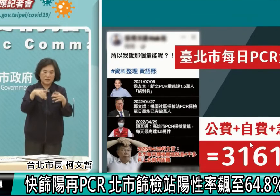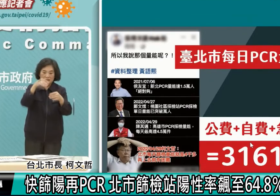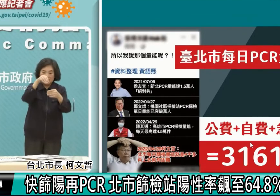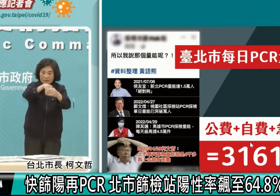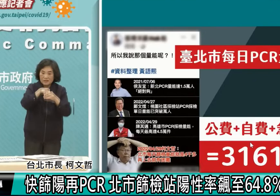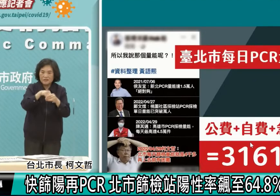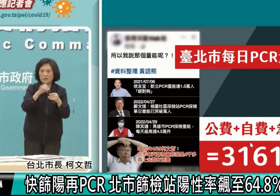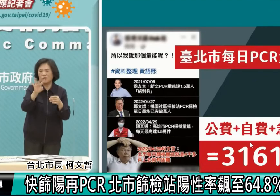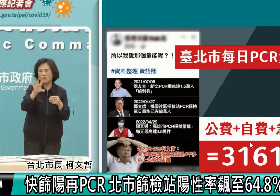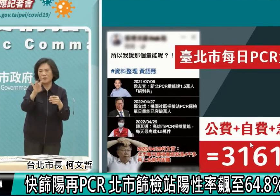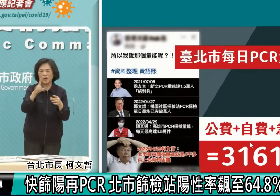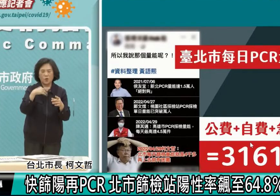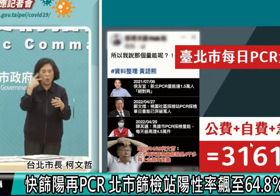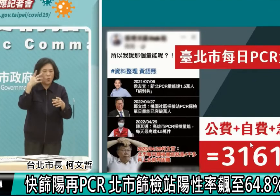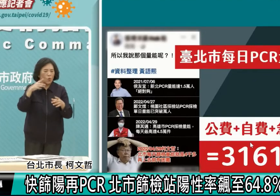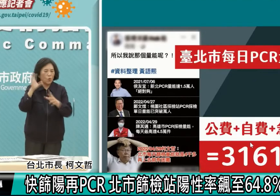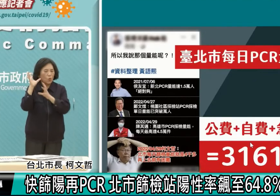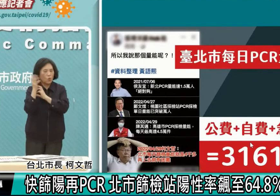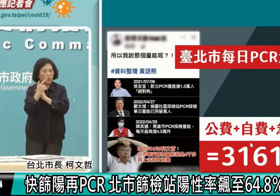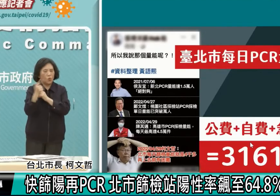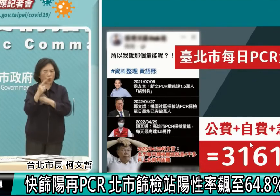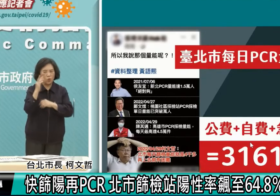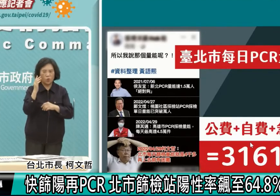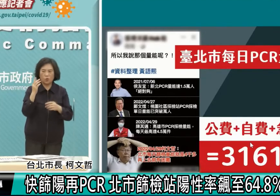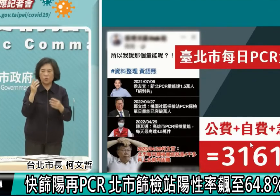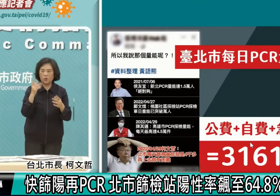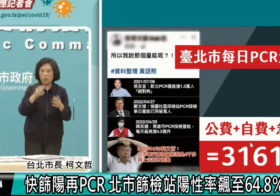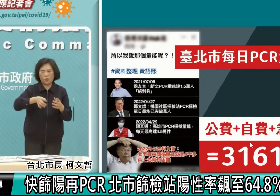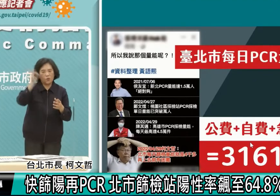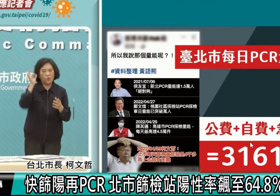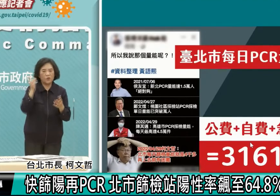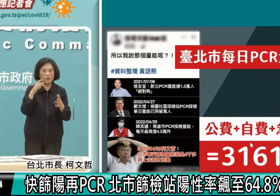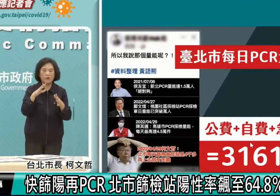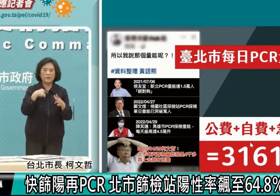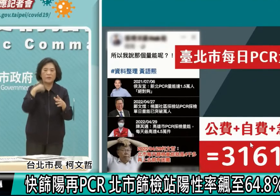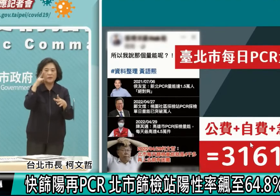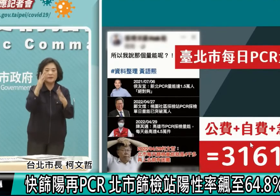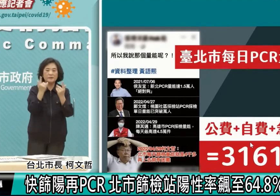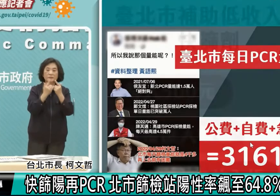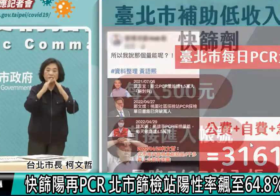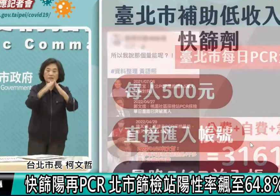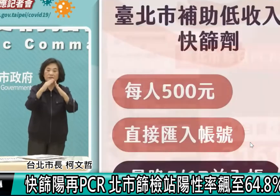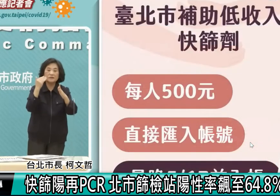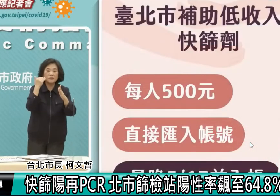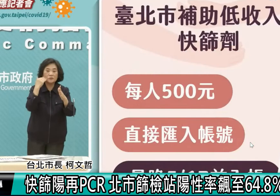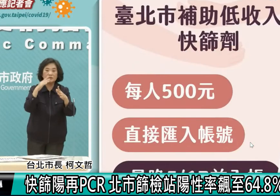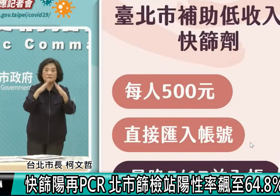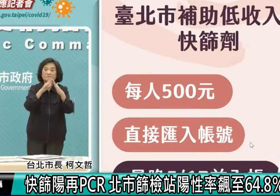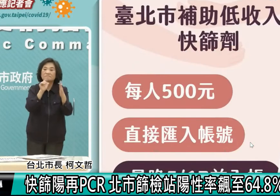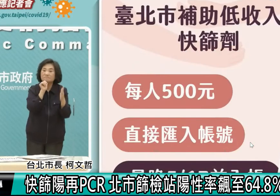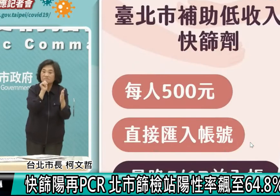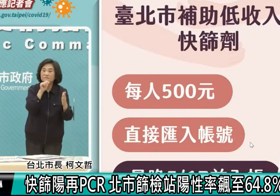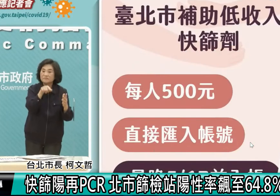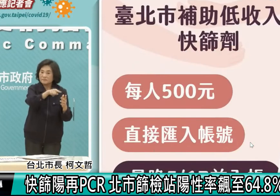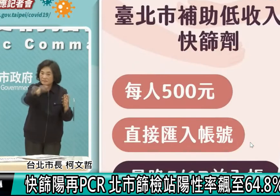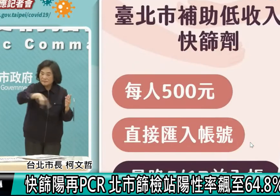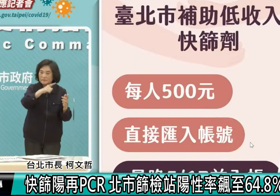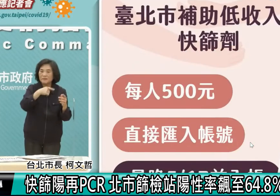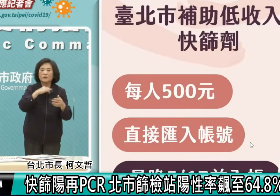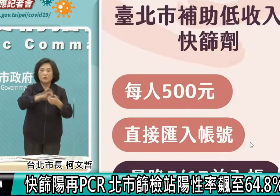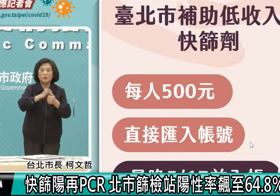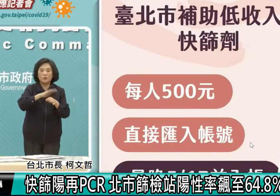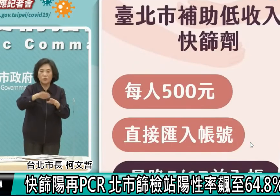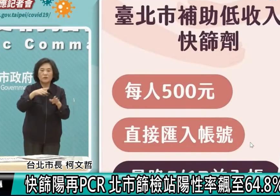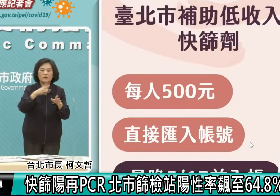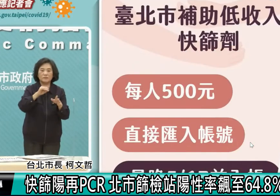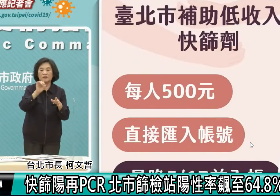道、哦、还是一个负担 OK， 所以我们了解。所以台北市是这样，低收入户你知道、哦、我们会直接拨到你